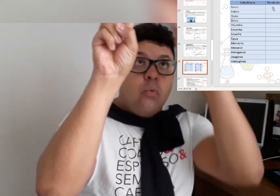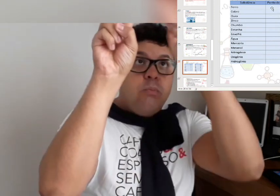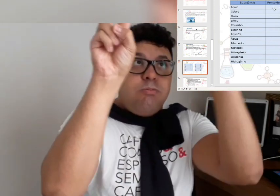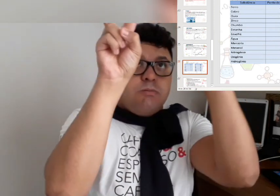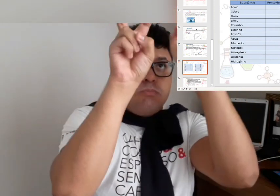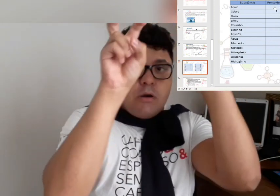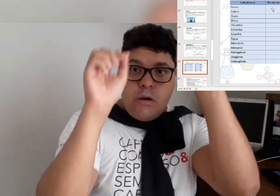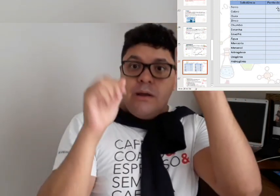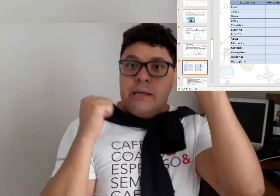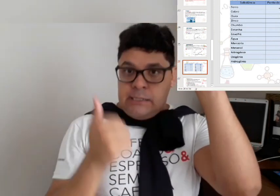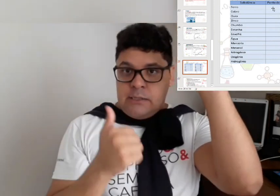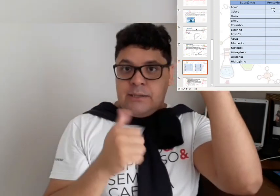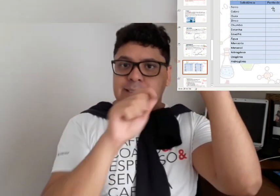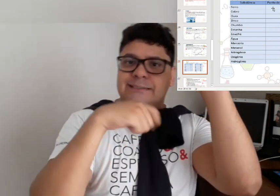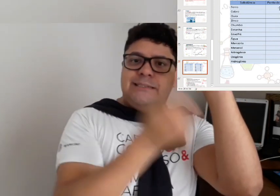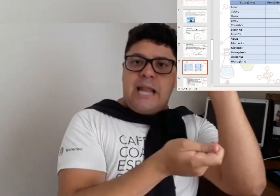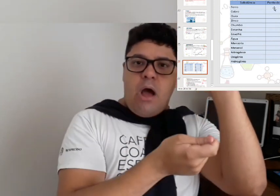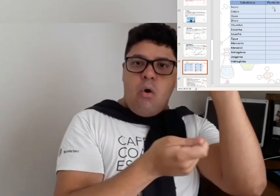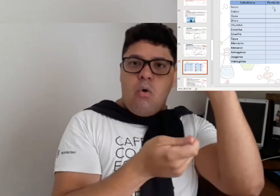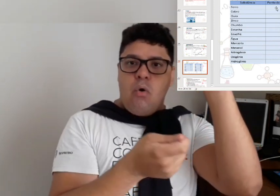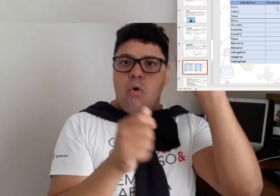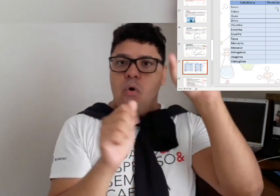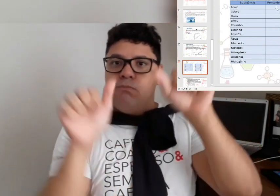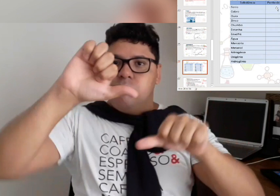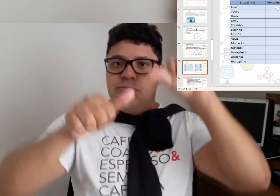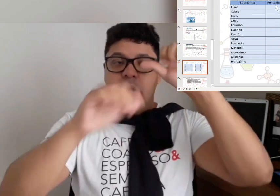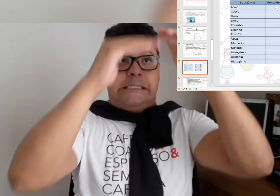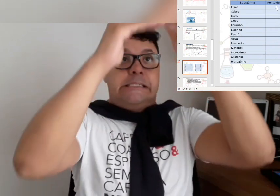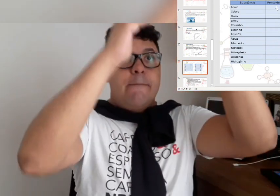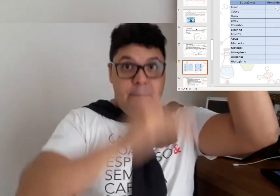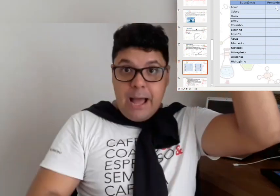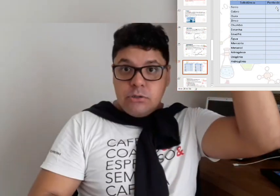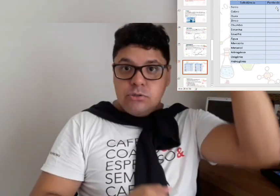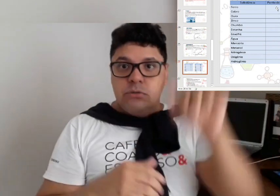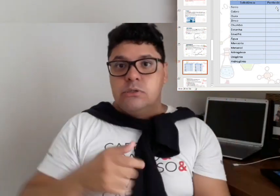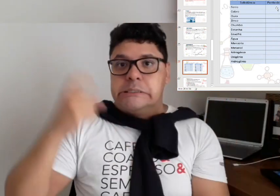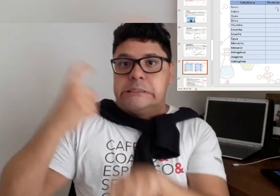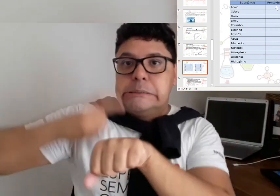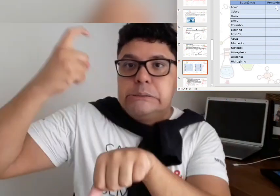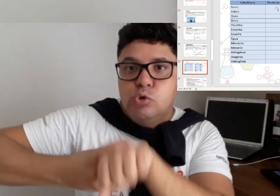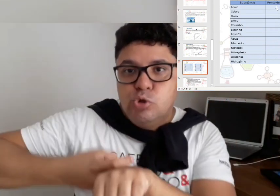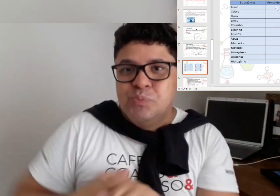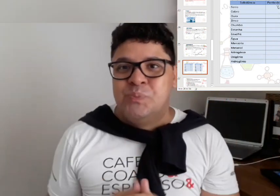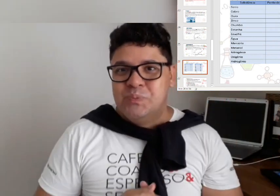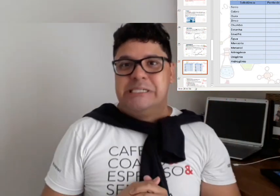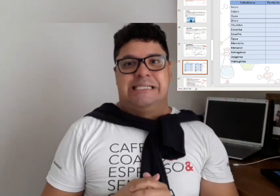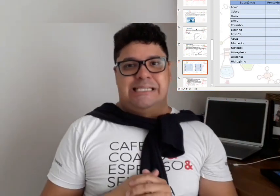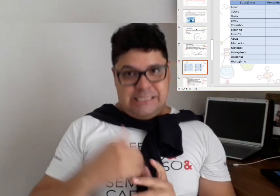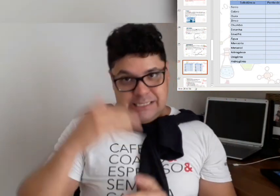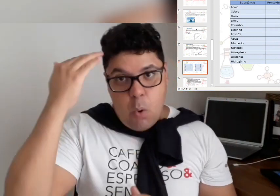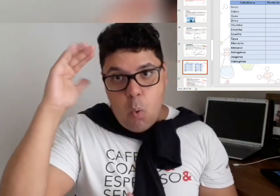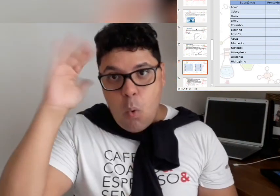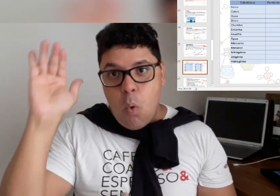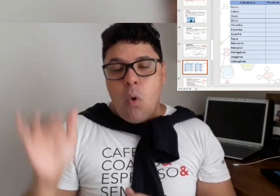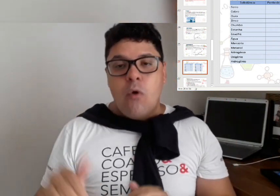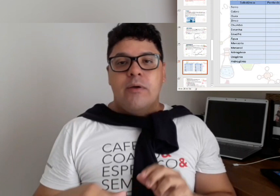abaixo dessa temperatura, o ferro está em que estado físico? Sólido. Por quê? A fusão não é